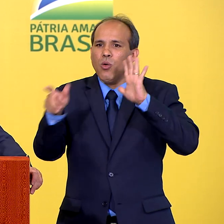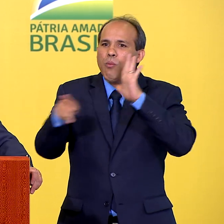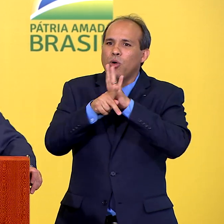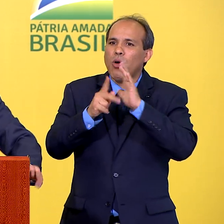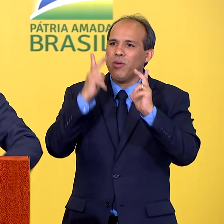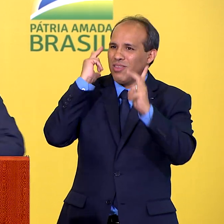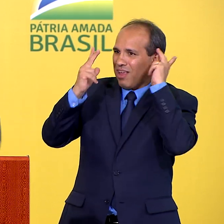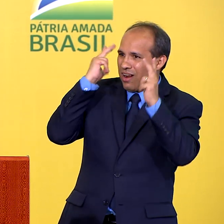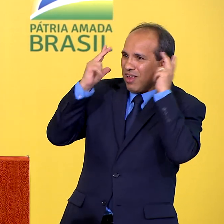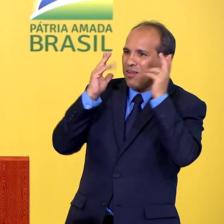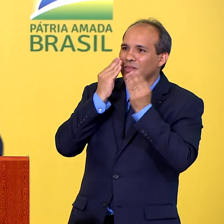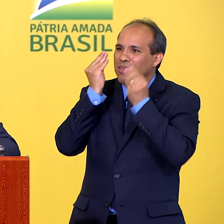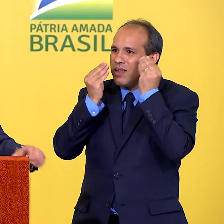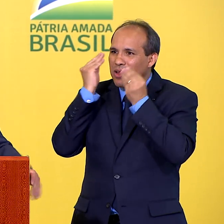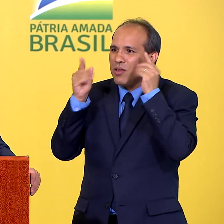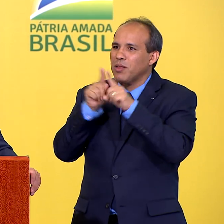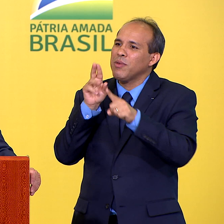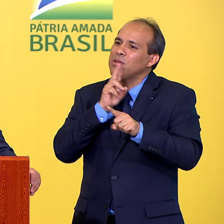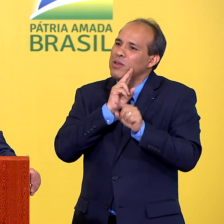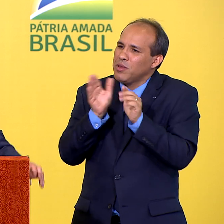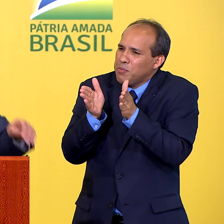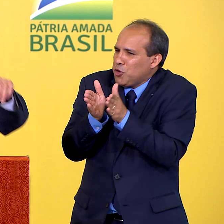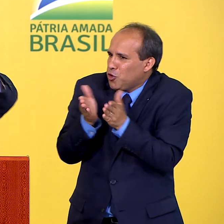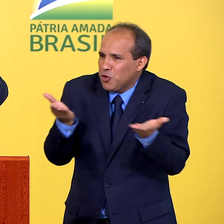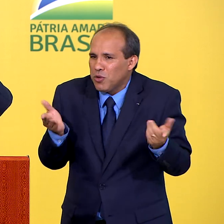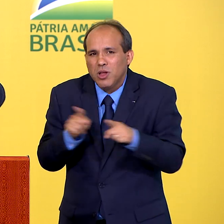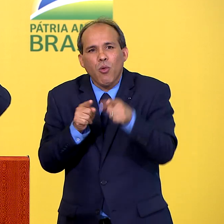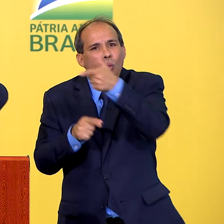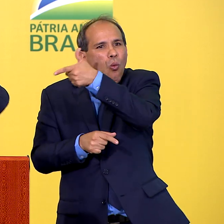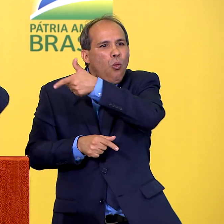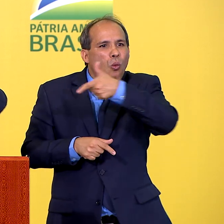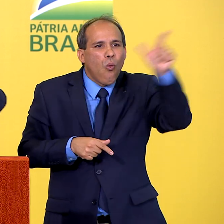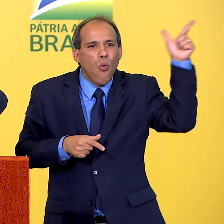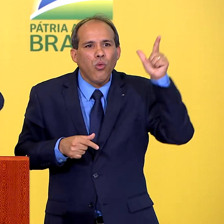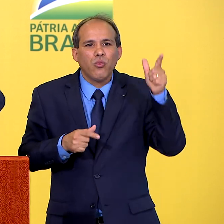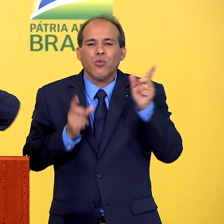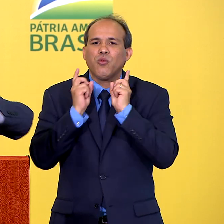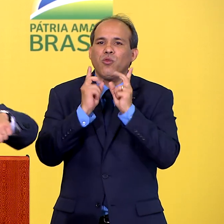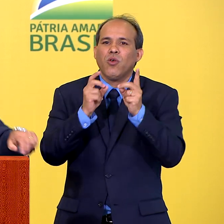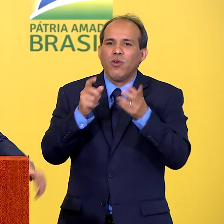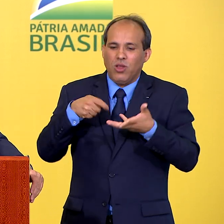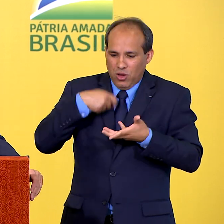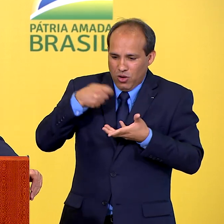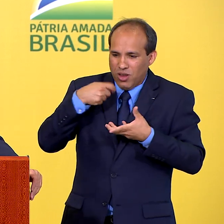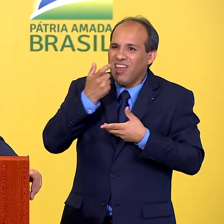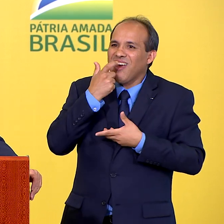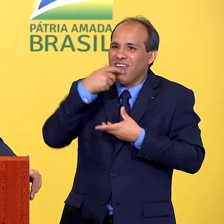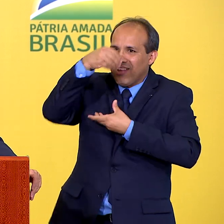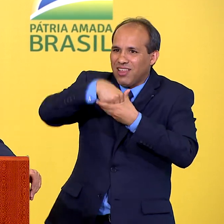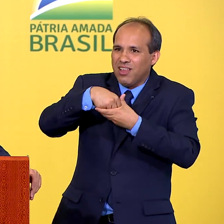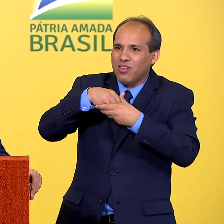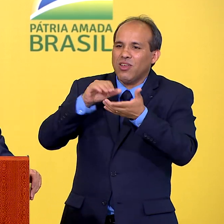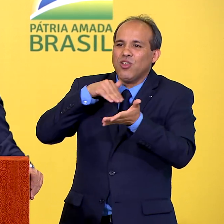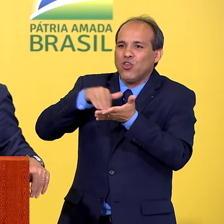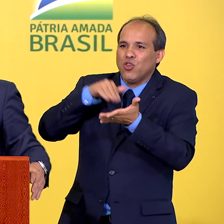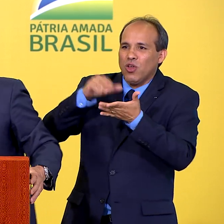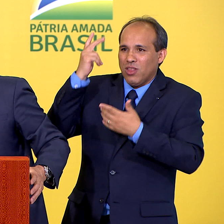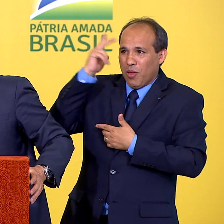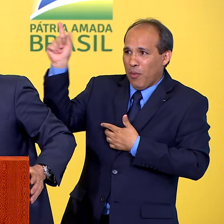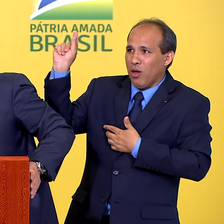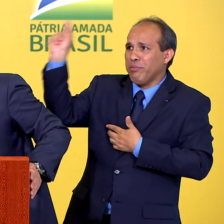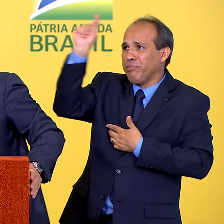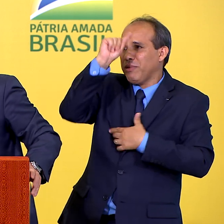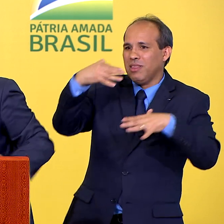beleza, para um pequeno restaurante, para aquele que serve quentinha nos escritórios em São Paulo, nas grandes